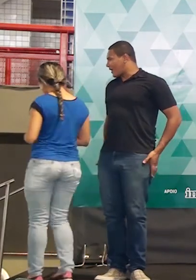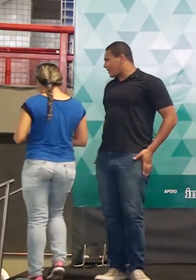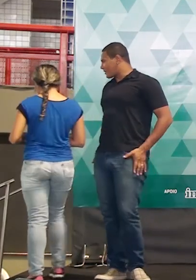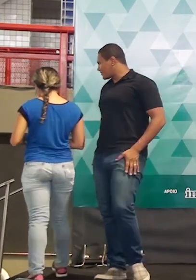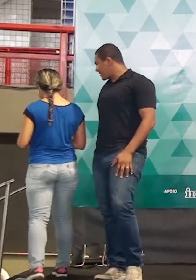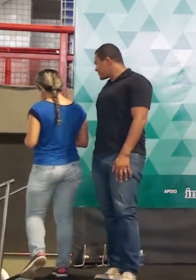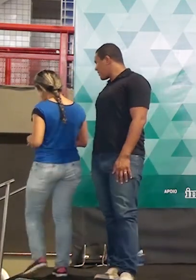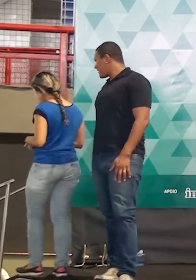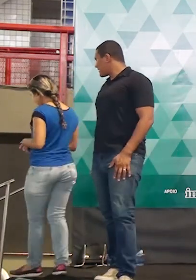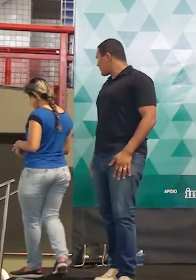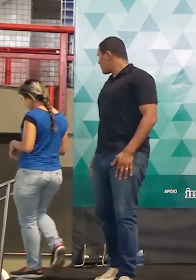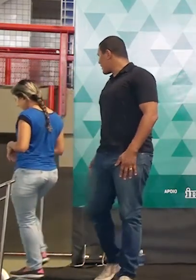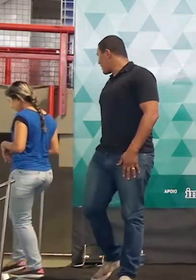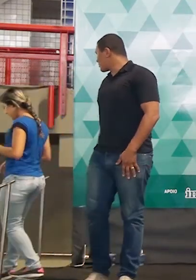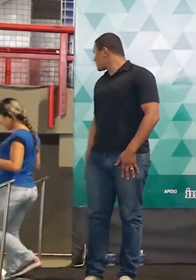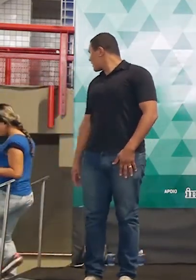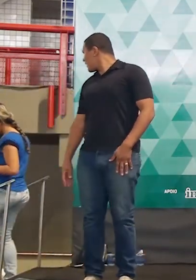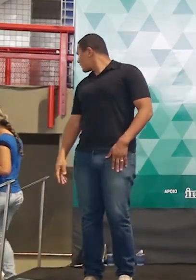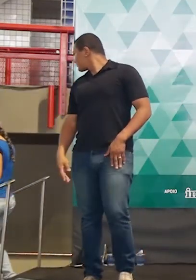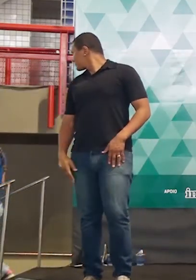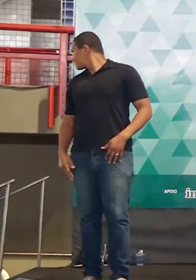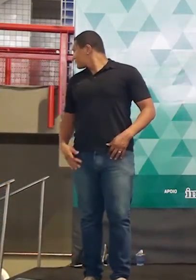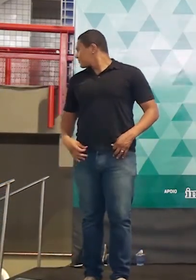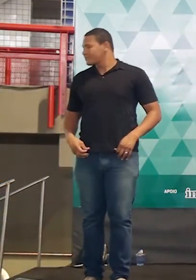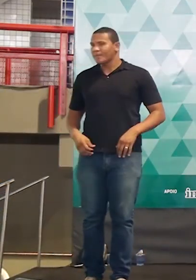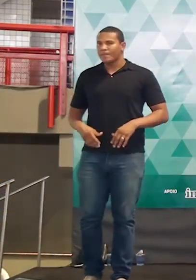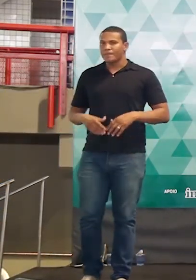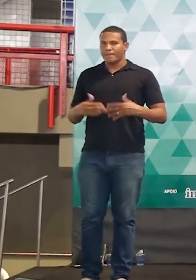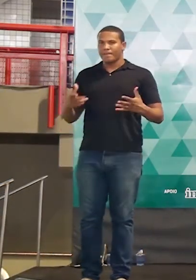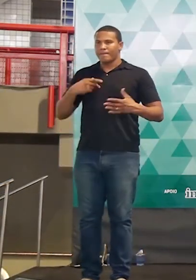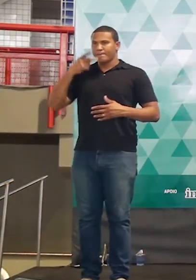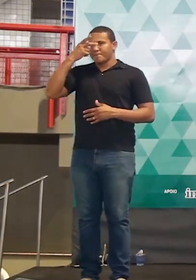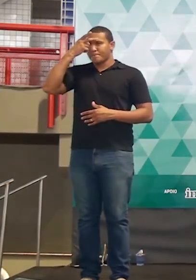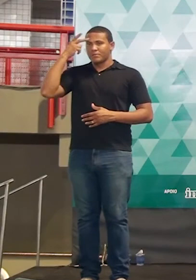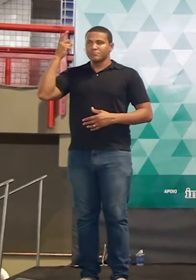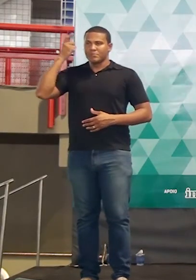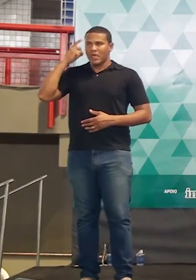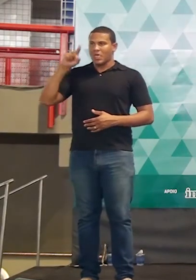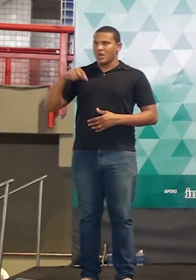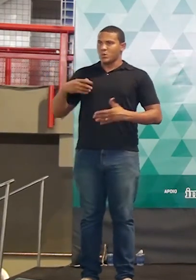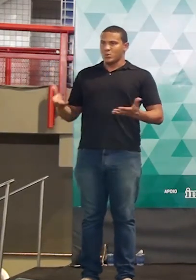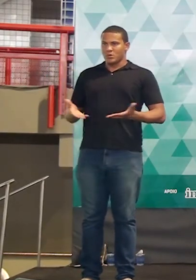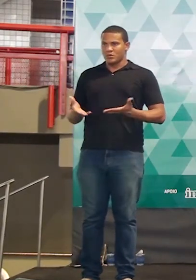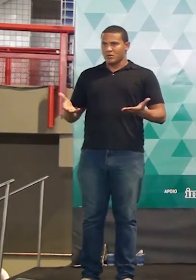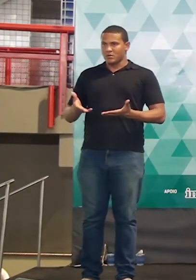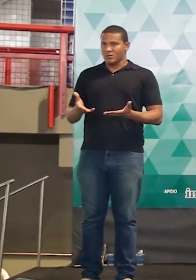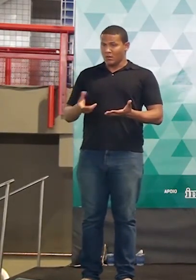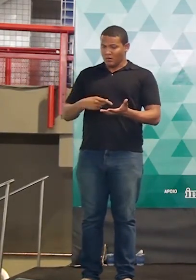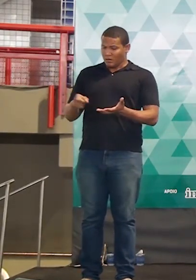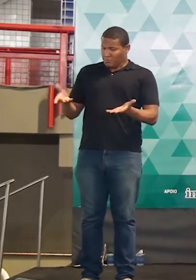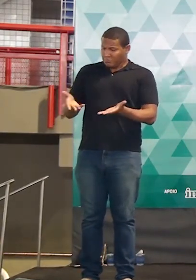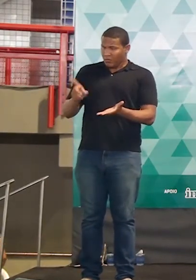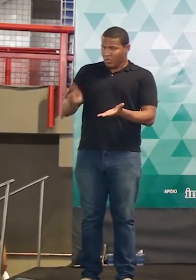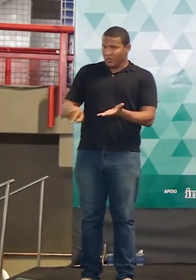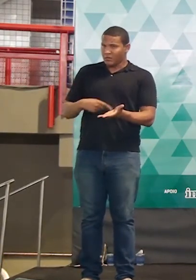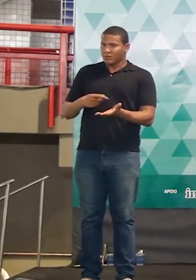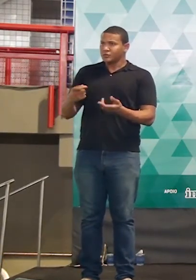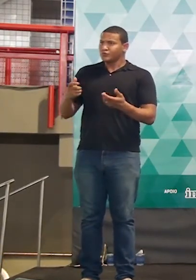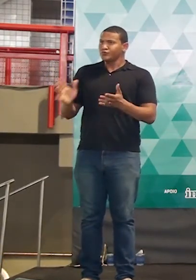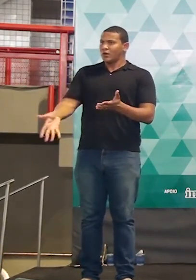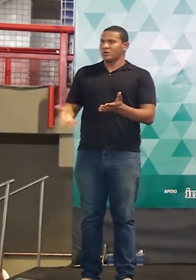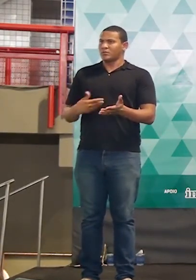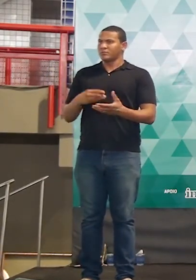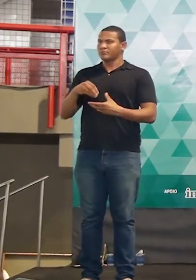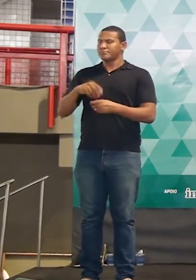ele está, a galera que está lendo seu texto sabe que é agora, que é hoje. Não usem o atualmente.